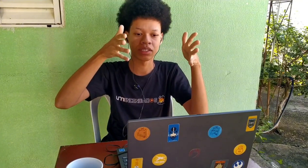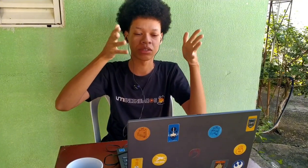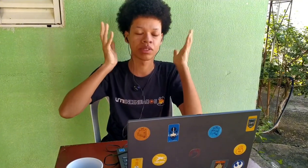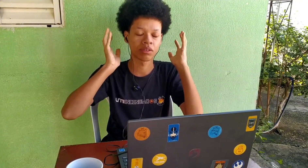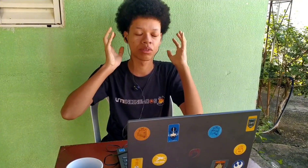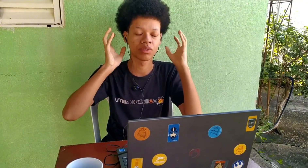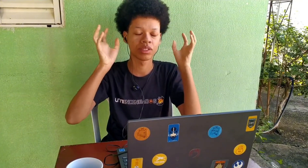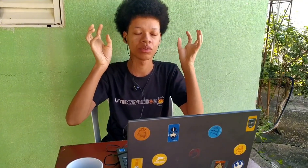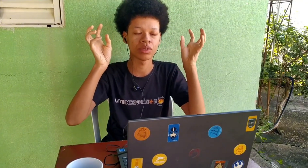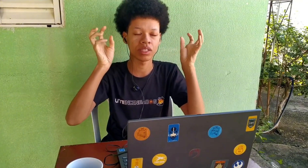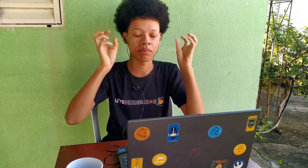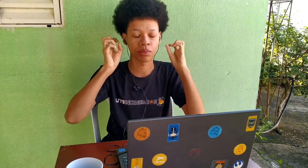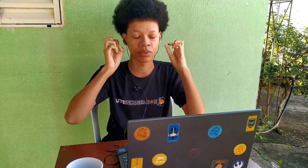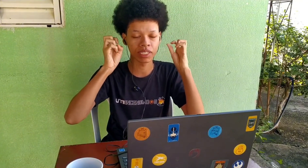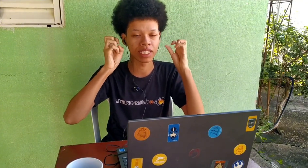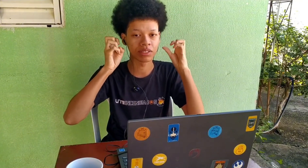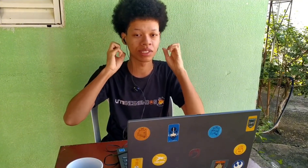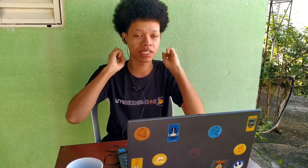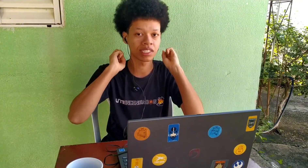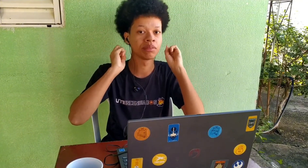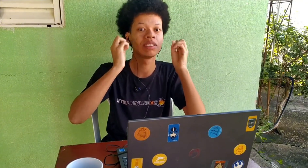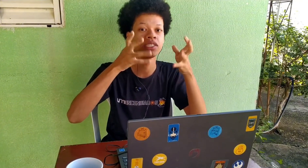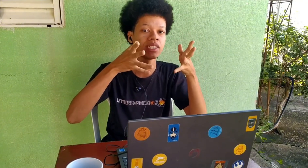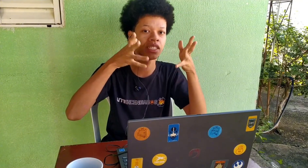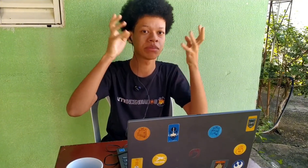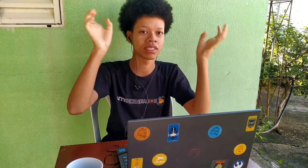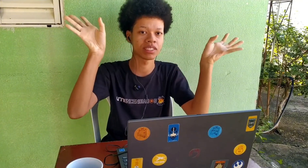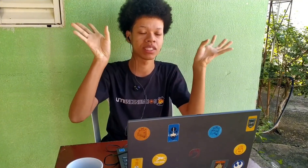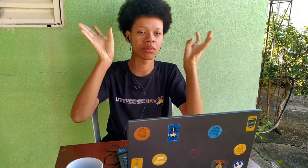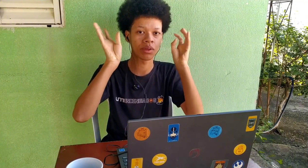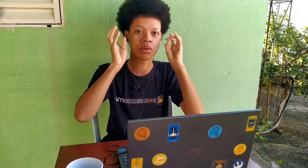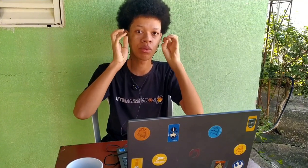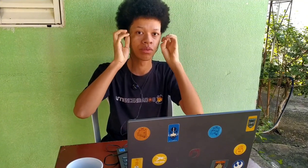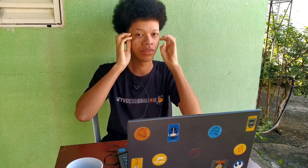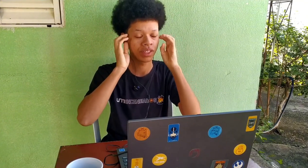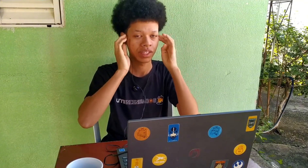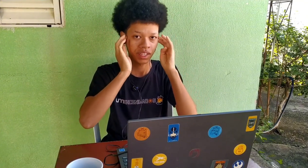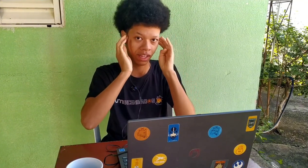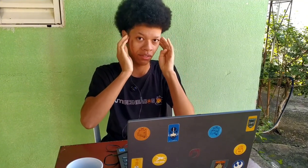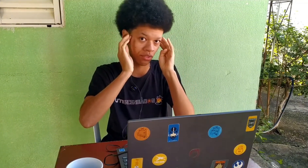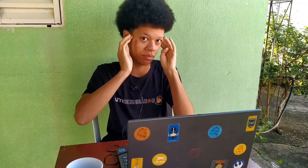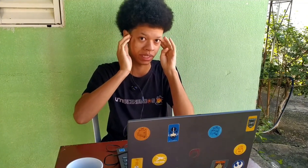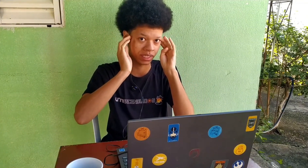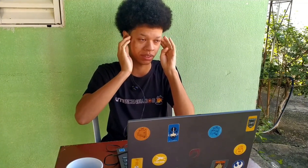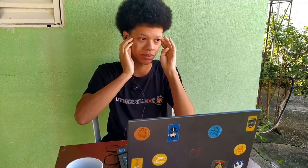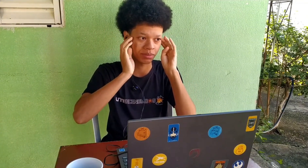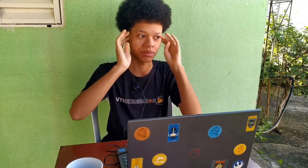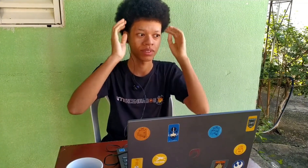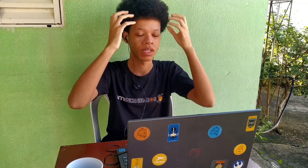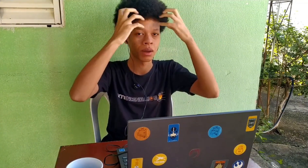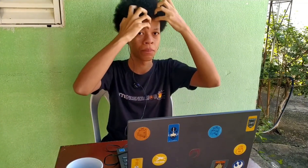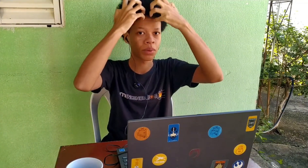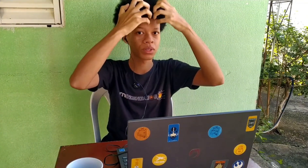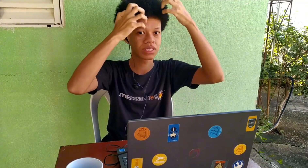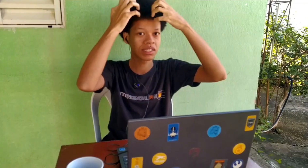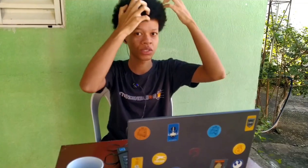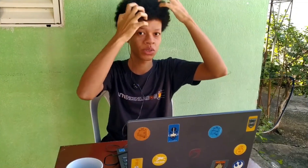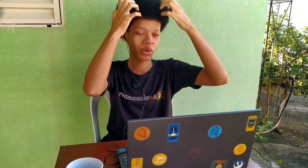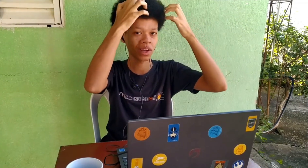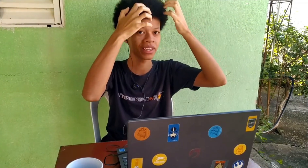eu tava ouvindo em português, eu tinha que transmitir em Libras. Então eu ouvi a informação, processou aqui